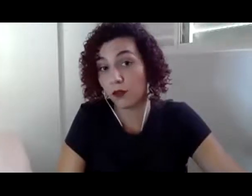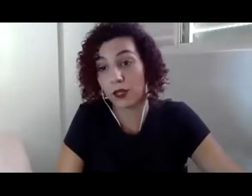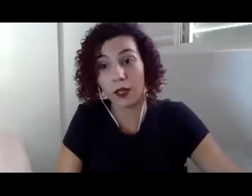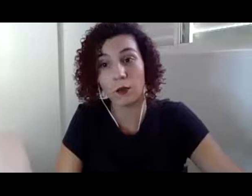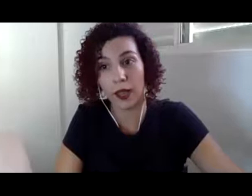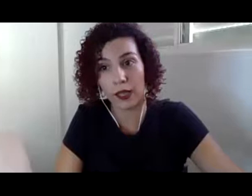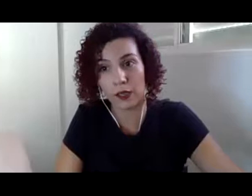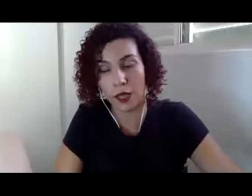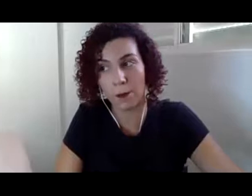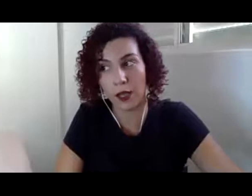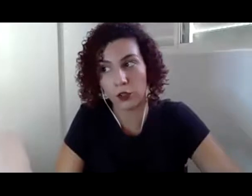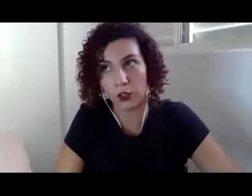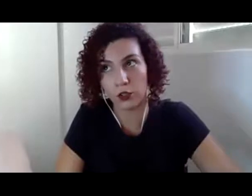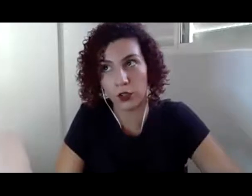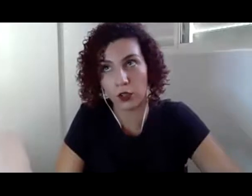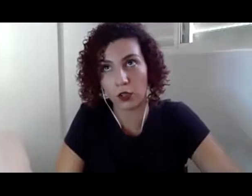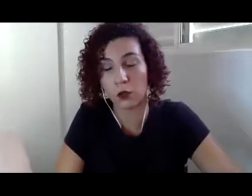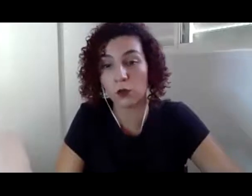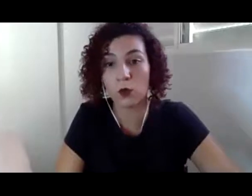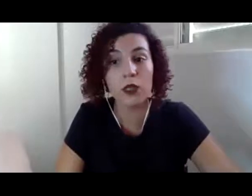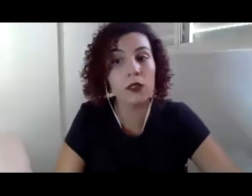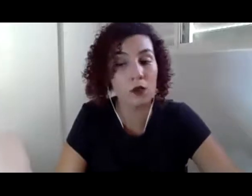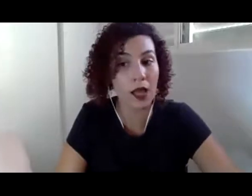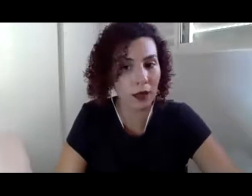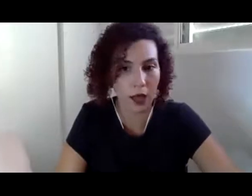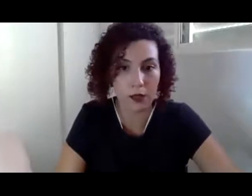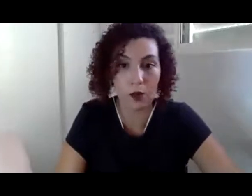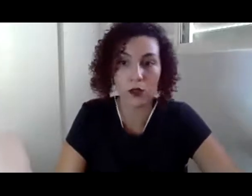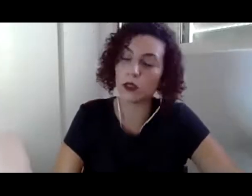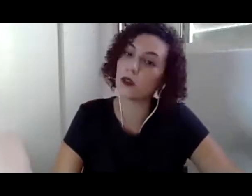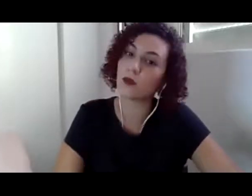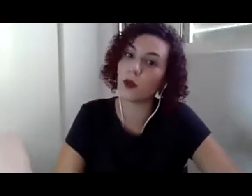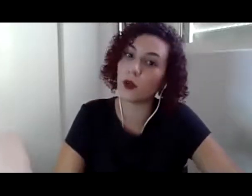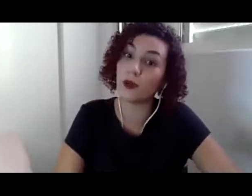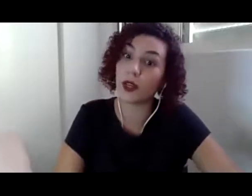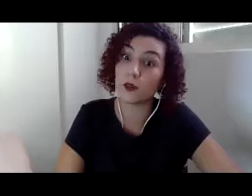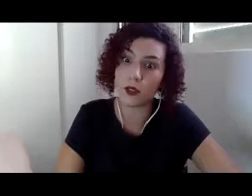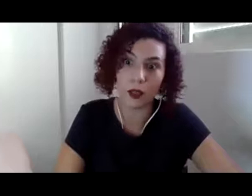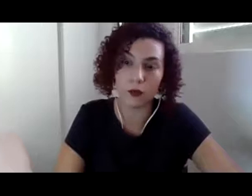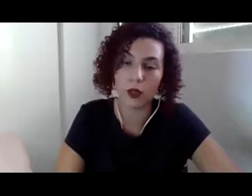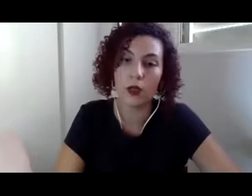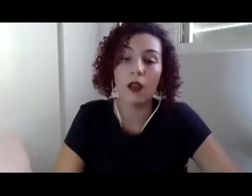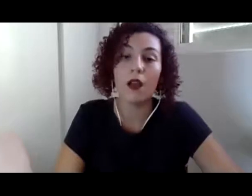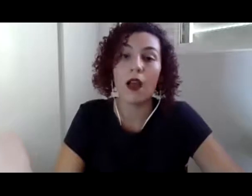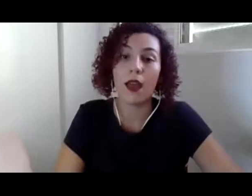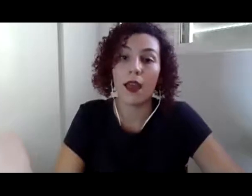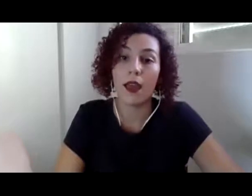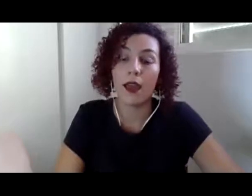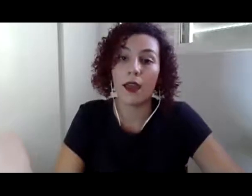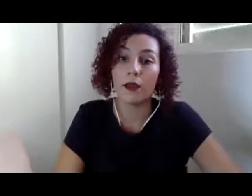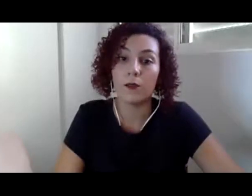ser ofertado mais a partir de, acho que uns 2 anos atrás. Eu não sei se isso foi concretizado.